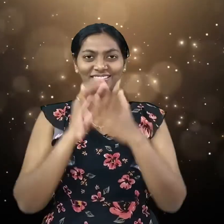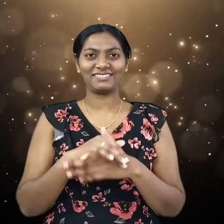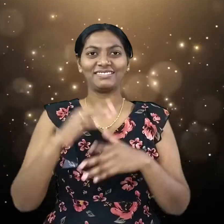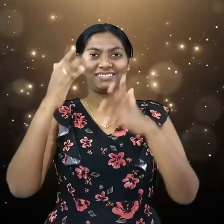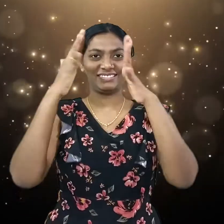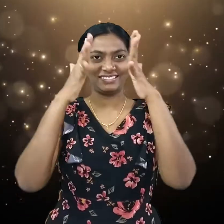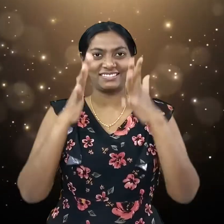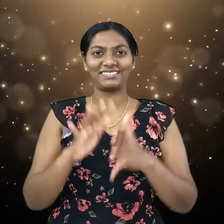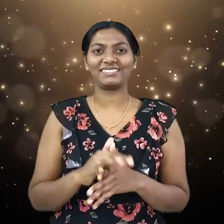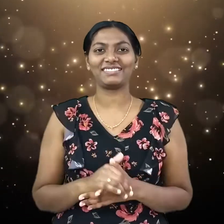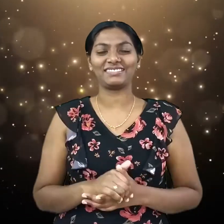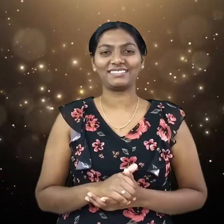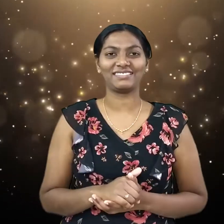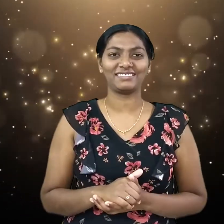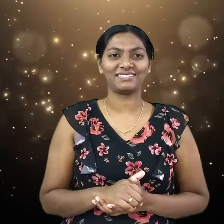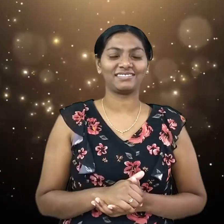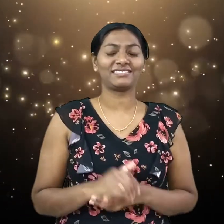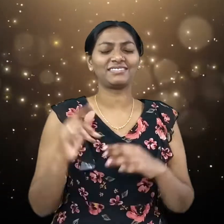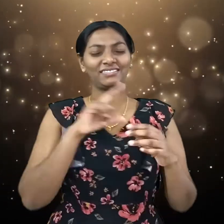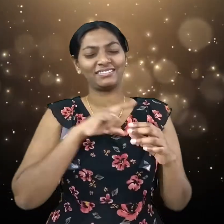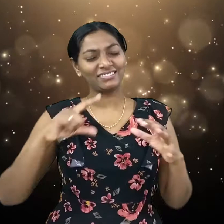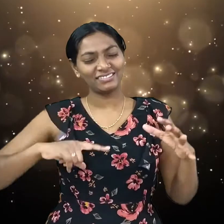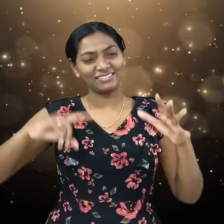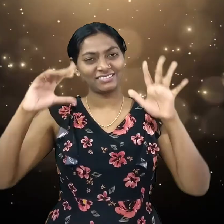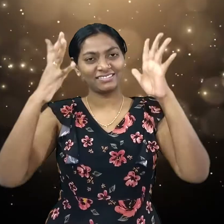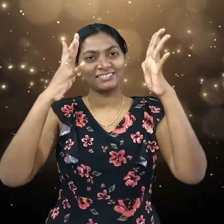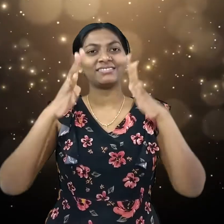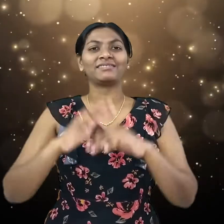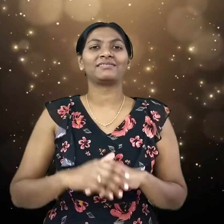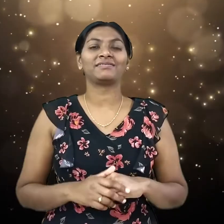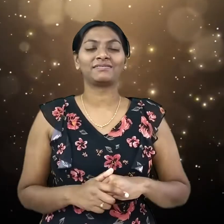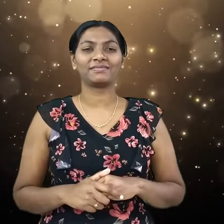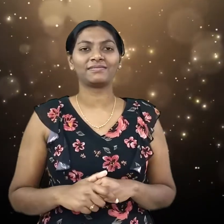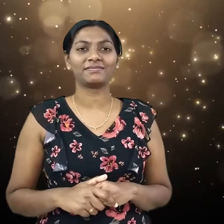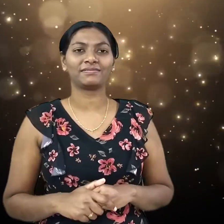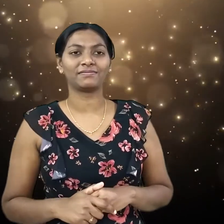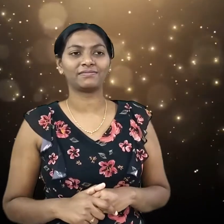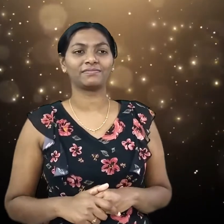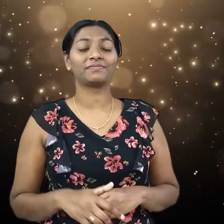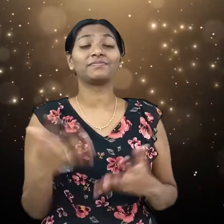प्रेज द लॉर्ड, हालेलुया, ग्लोरी।